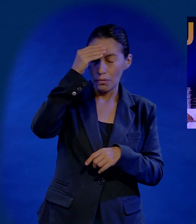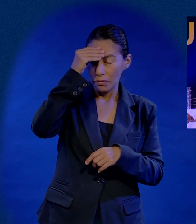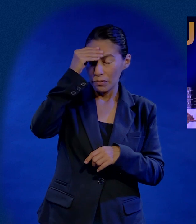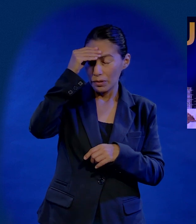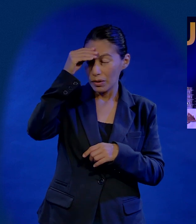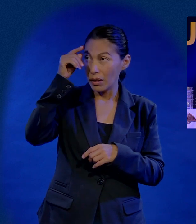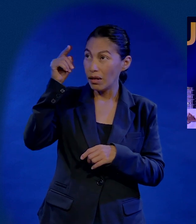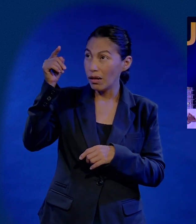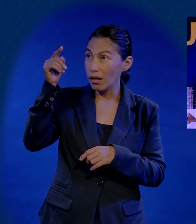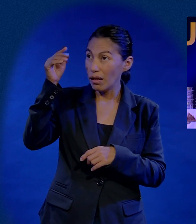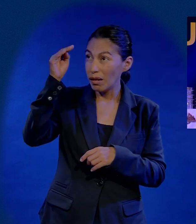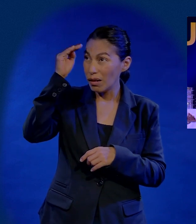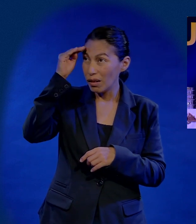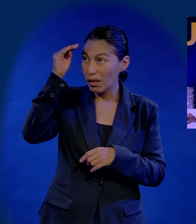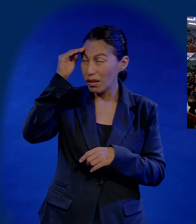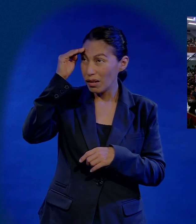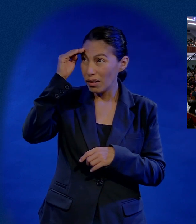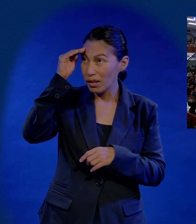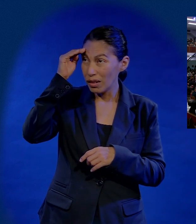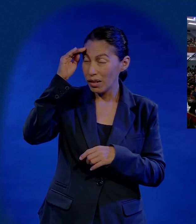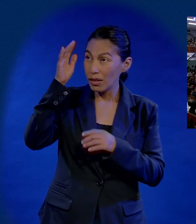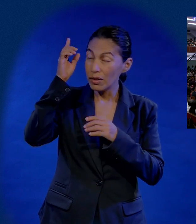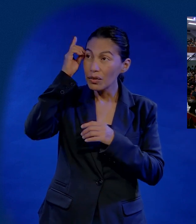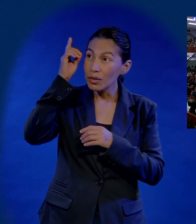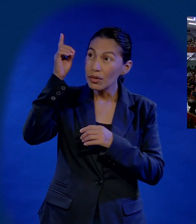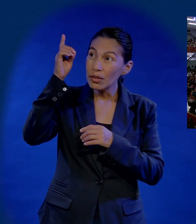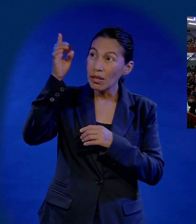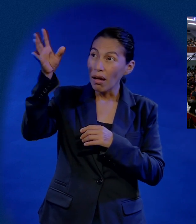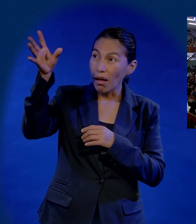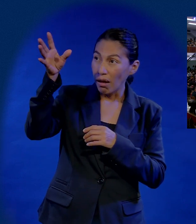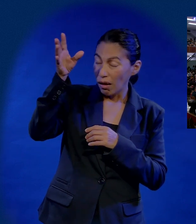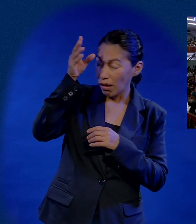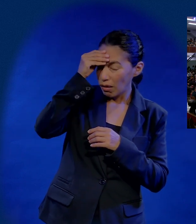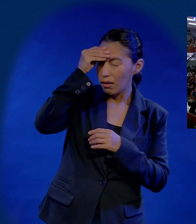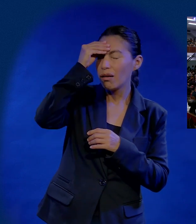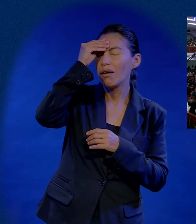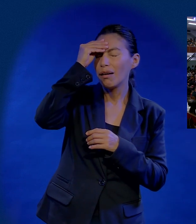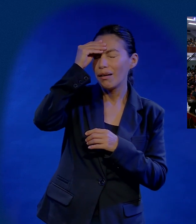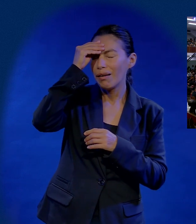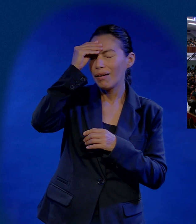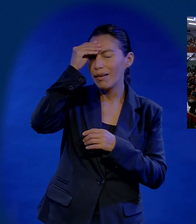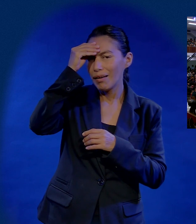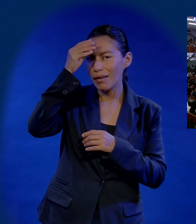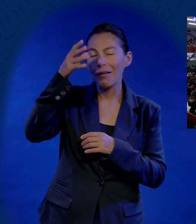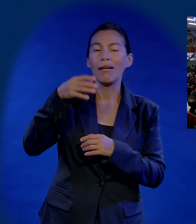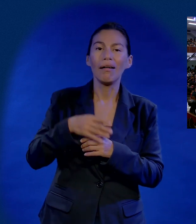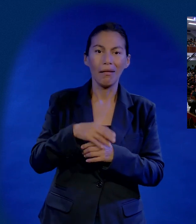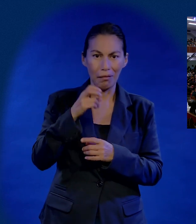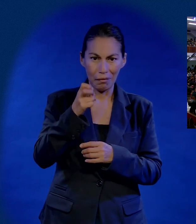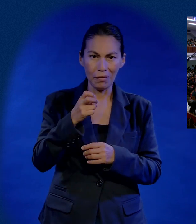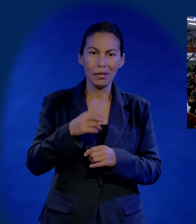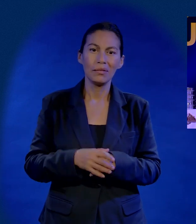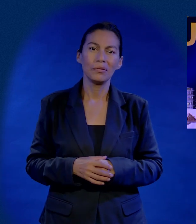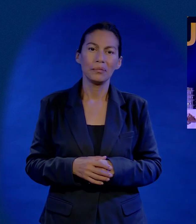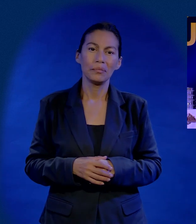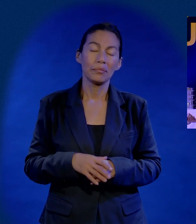es aprender a pensar como Dios piensa. mientras que el corazón de